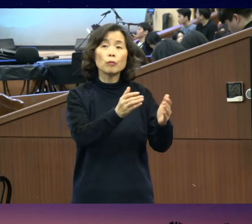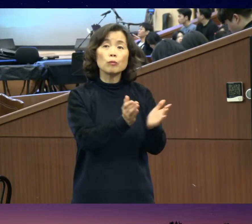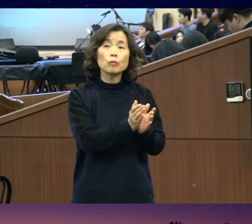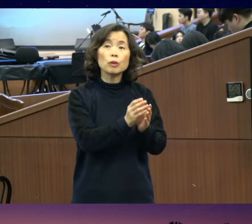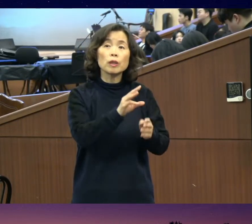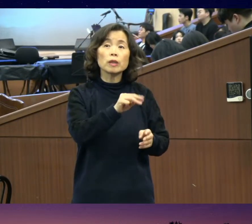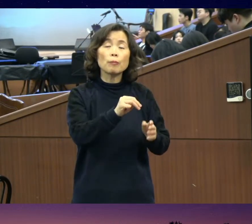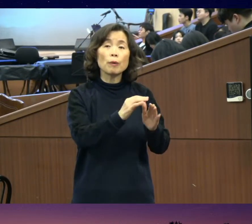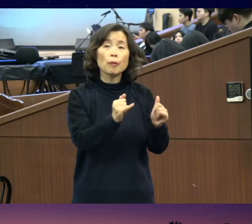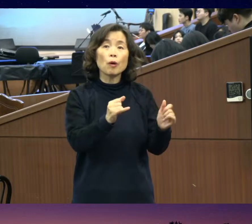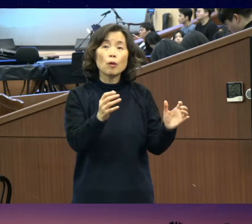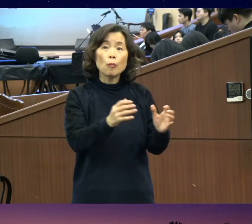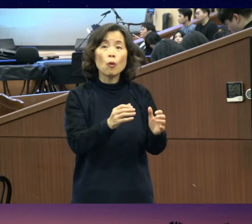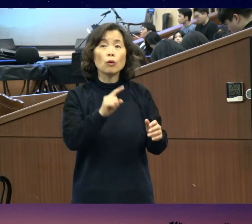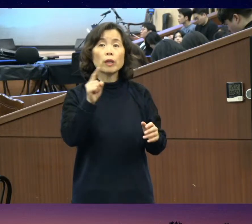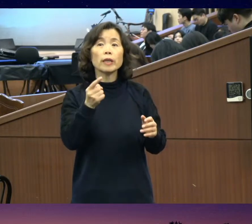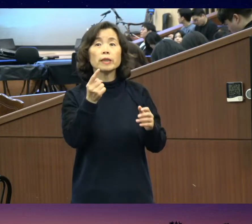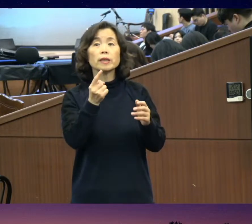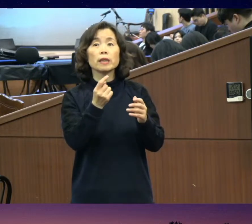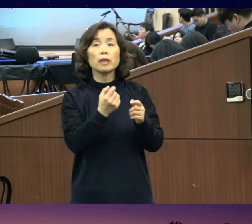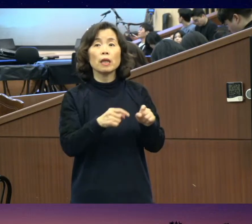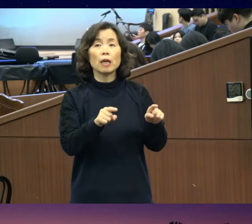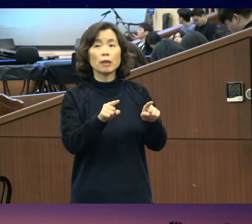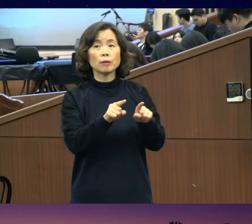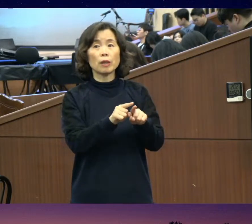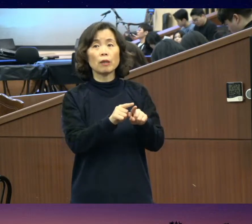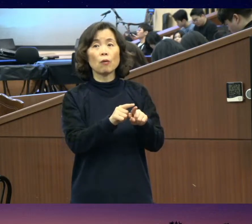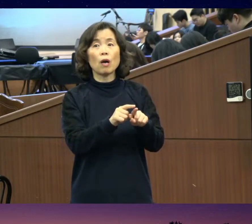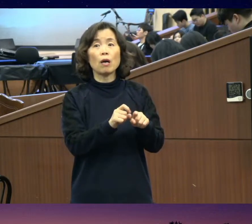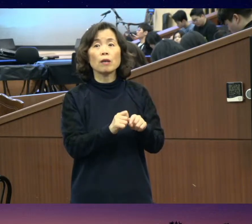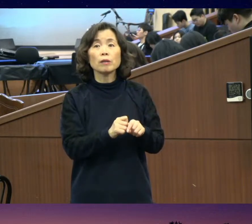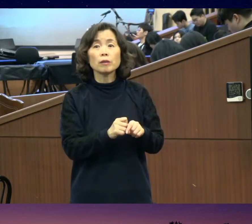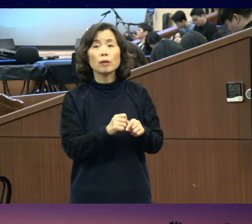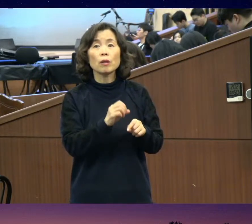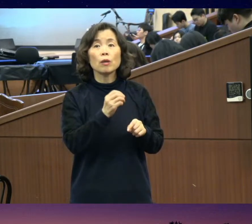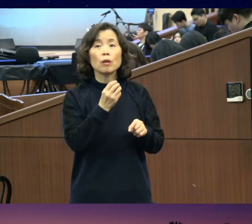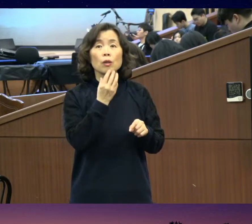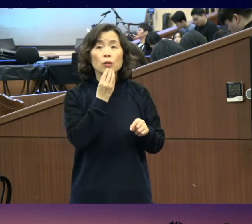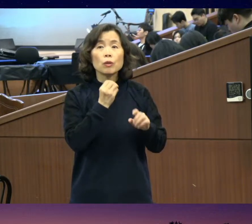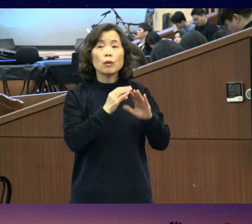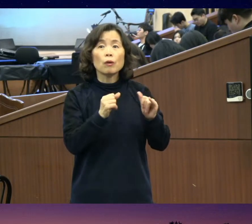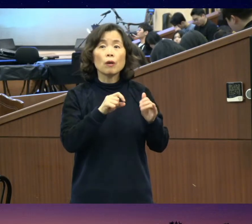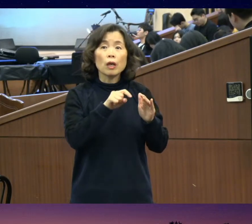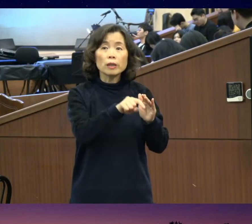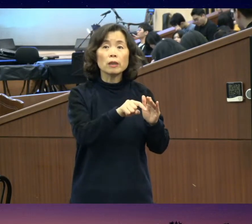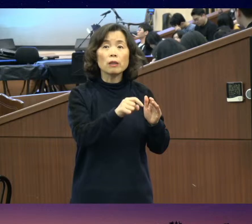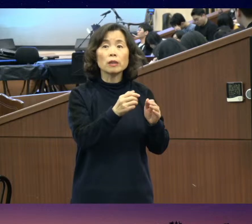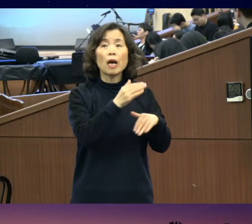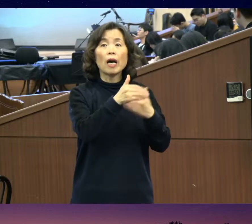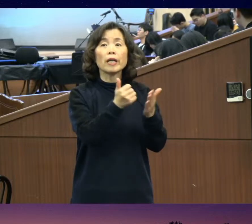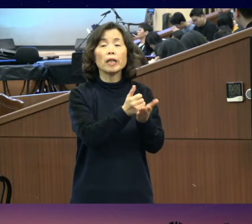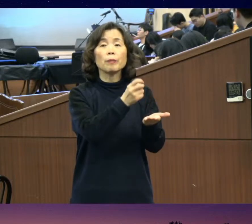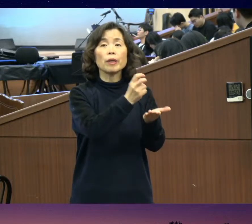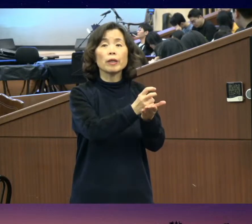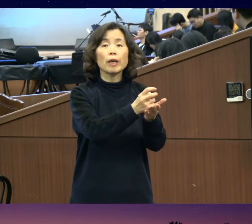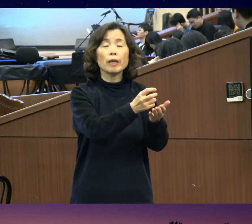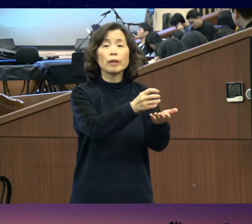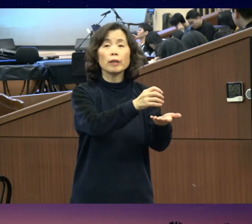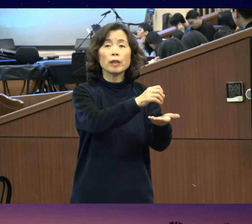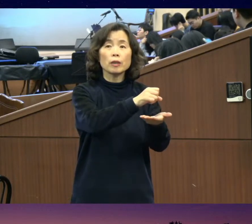일어나 자기와 함께 있는 모든 사람과 더불어 바알레 유다로 가서 거기서 하나님의 궤를 메어 오려 하니 그